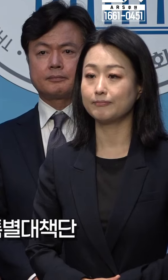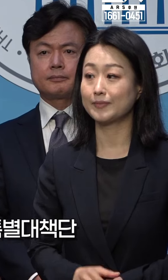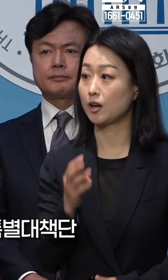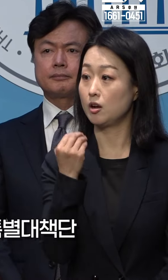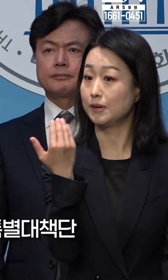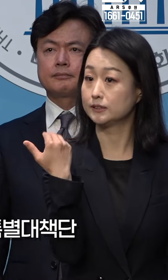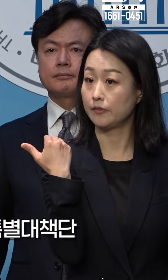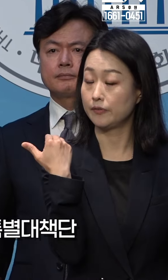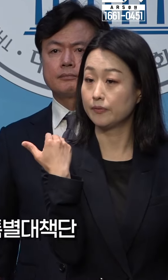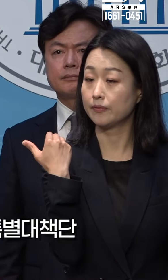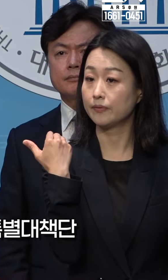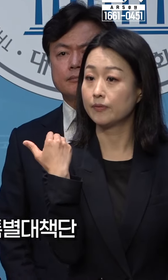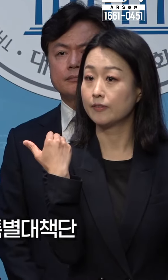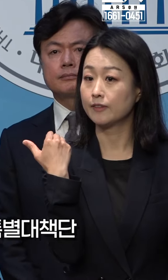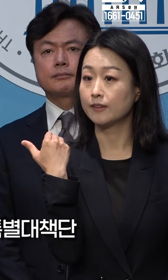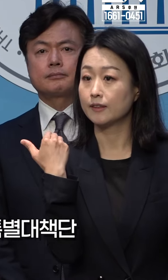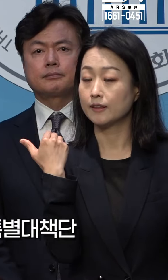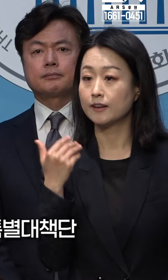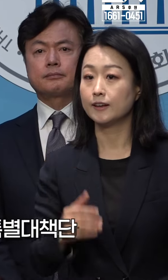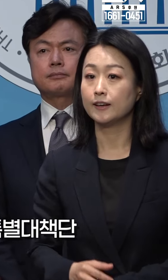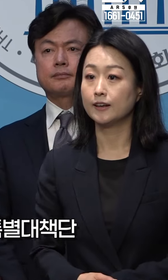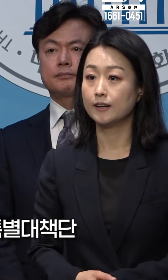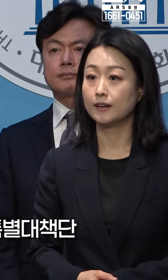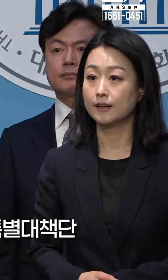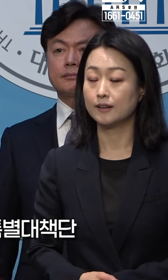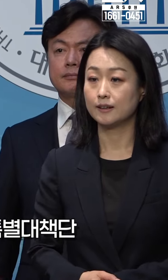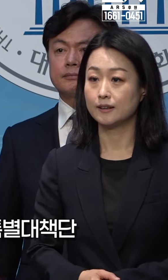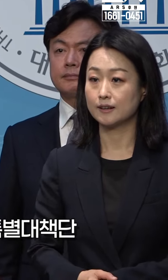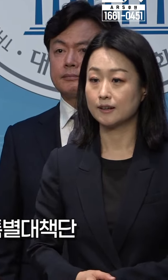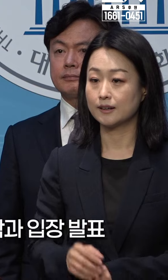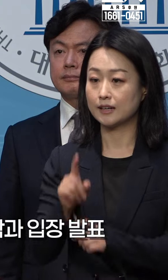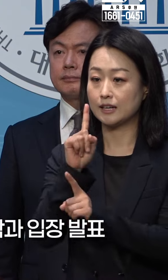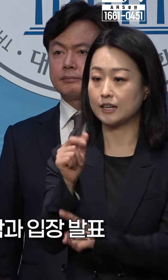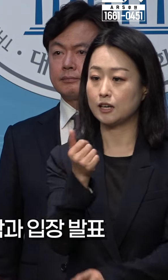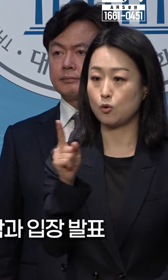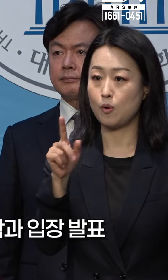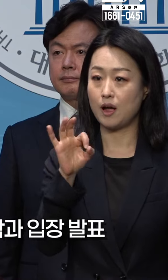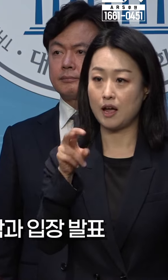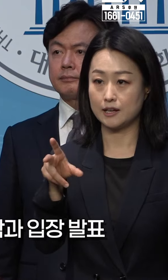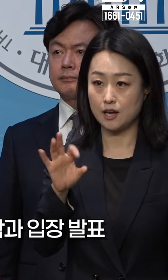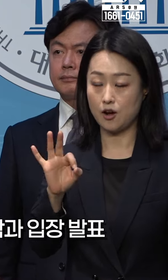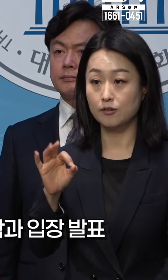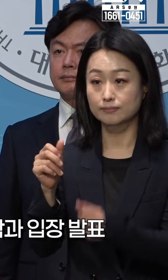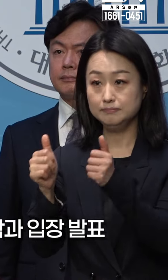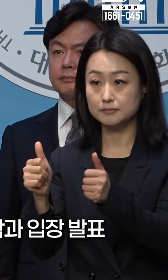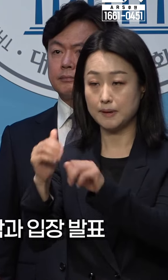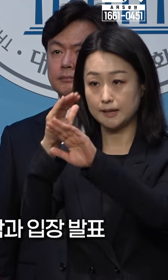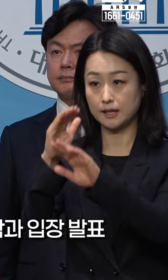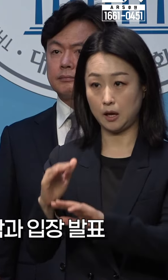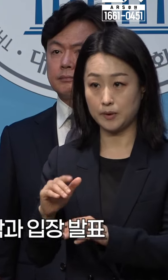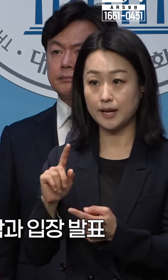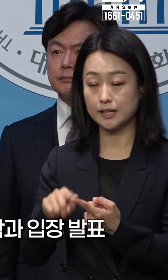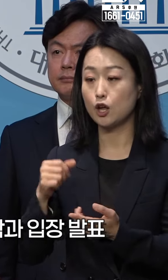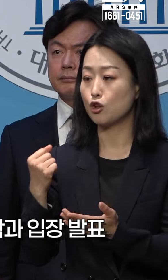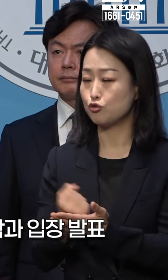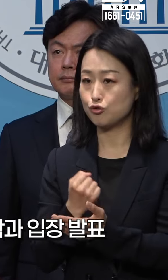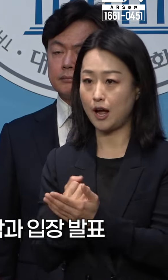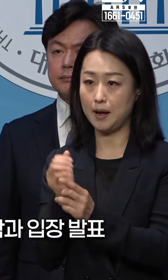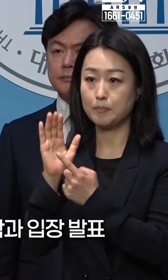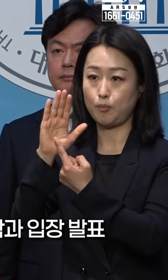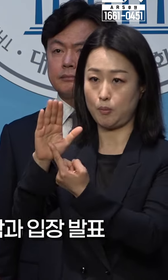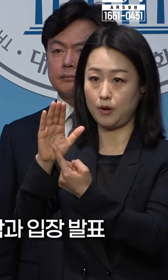얼마 전에 있었던 이른바 이화형 판결에 대해서 저희들이 좀 유감 표명을